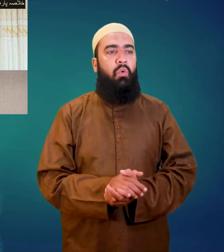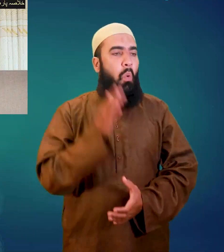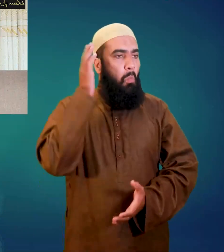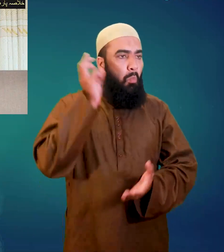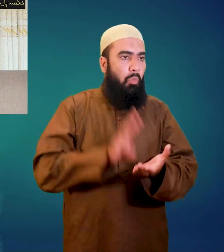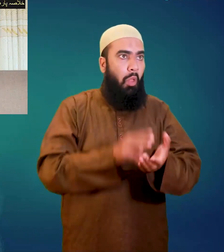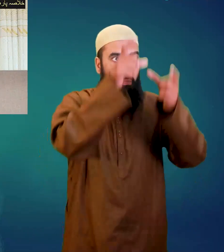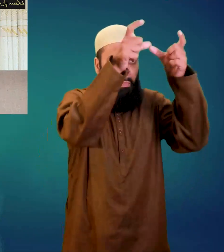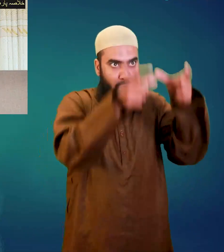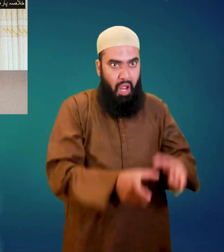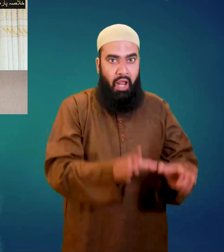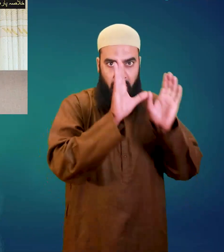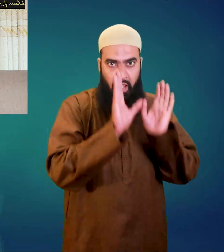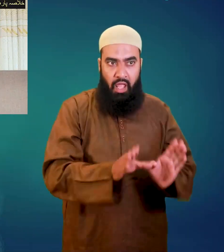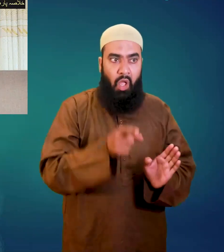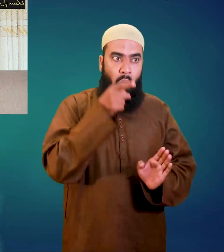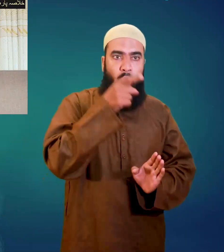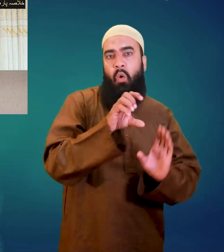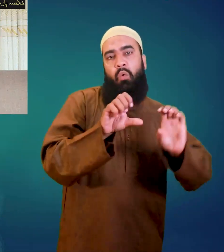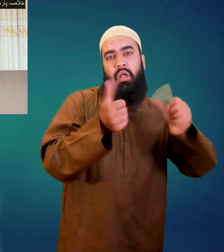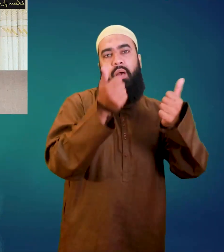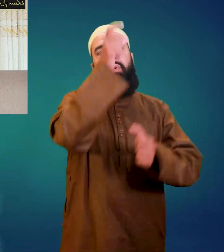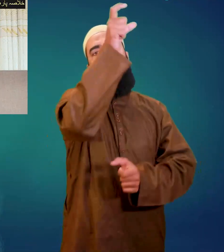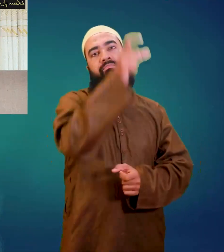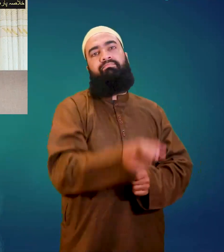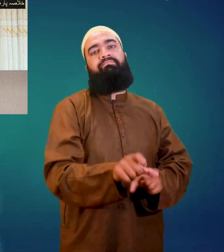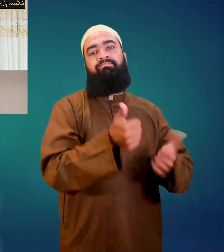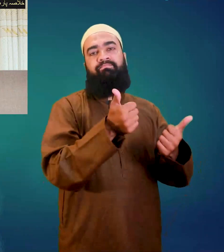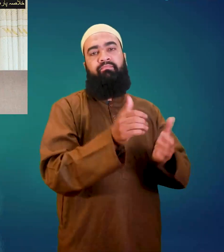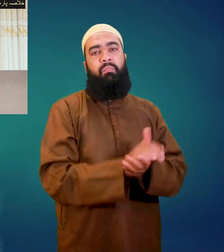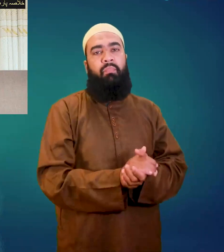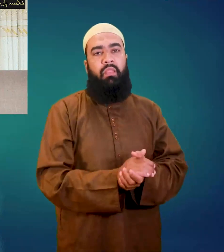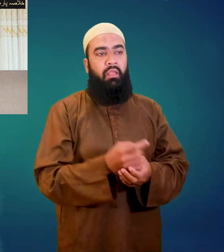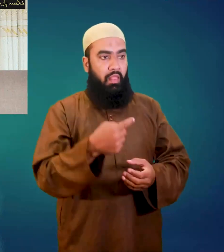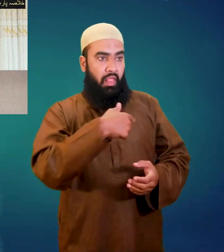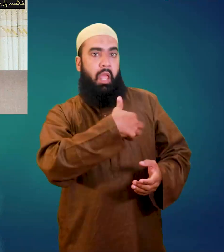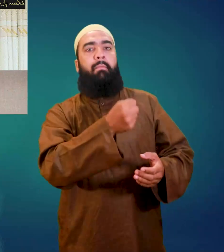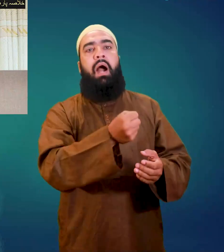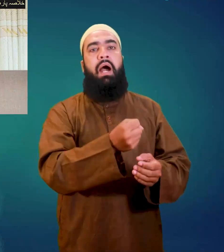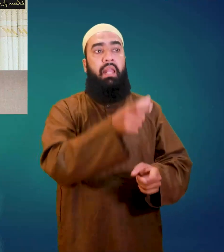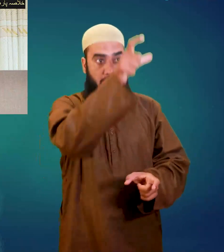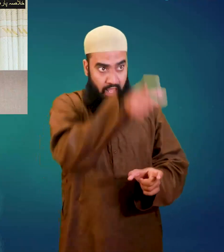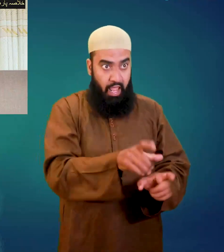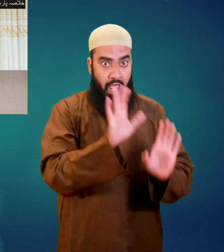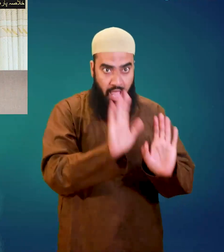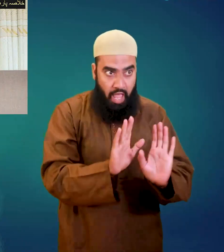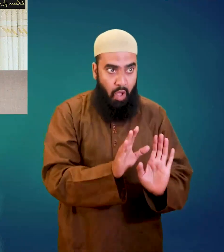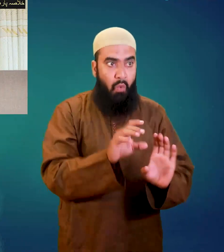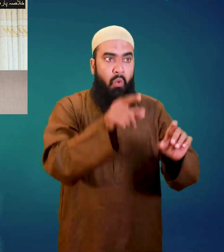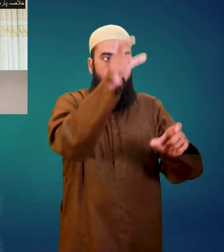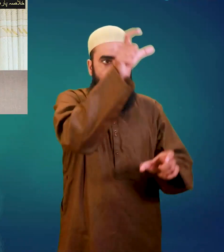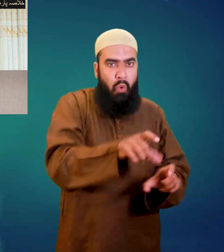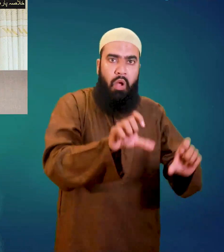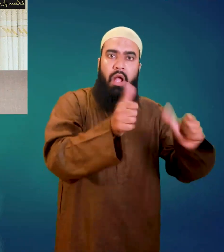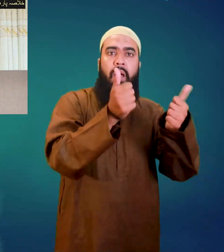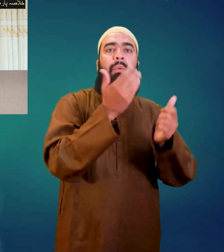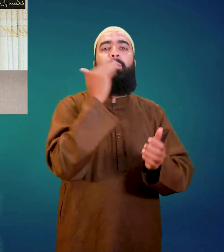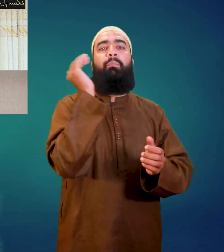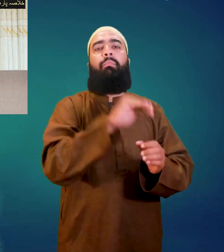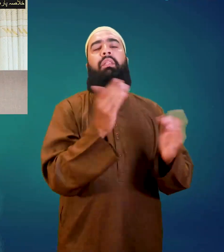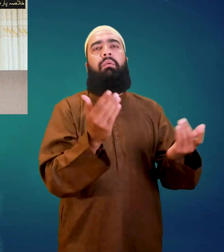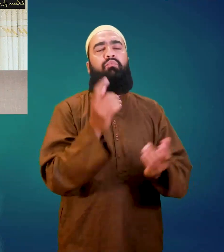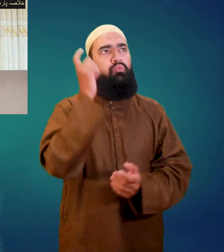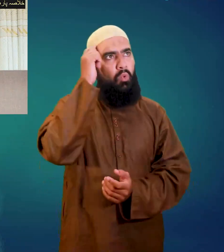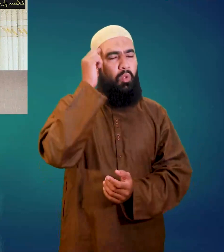اہل ایمان۔ فلاح اور کامیابی اہل ایمان کے لیے ہے۔ لفظ فلاح